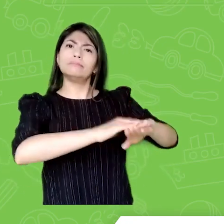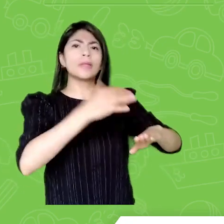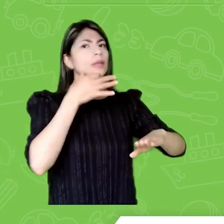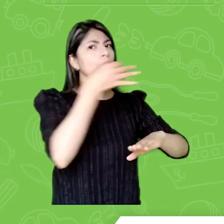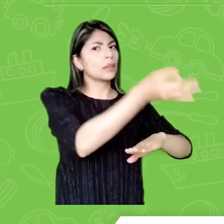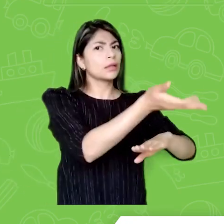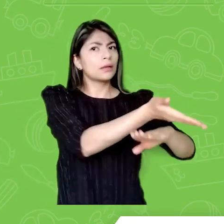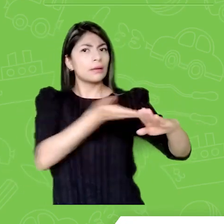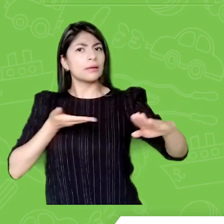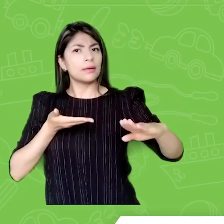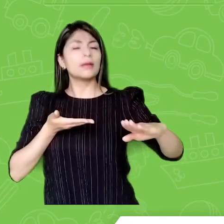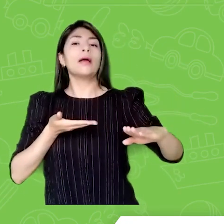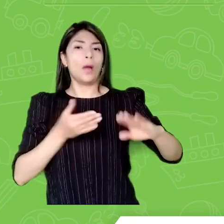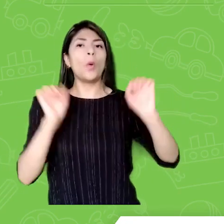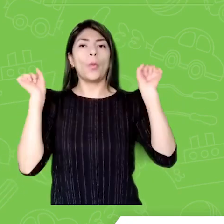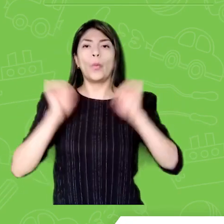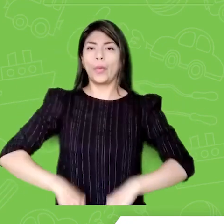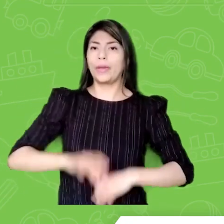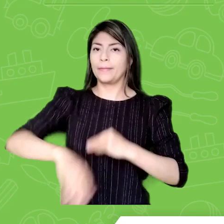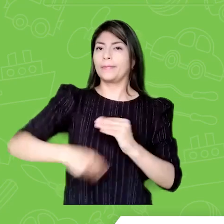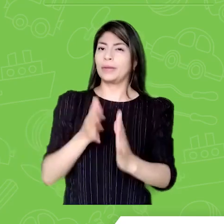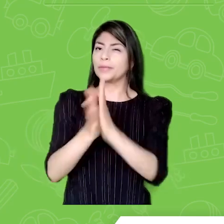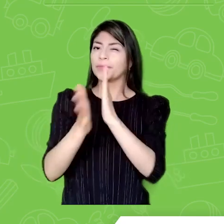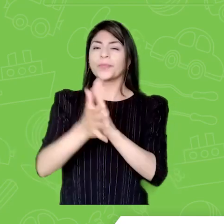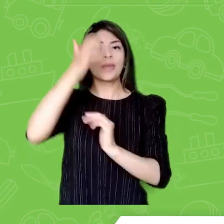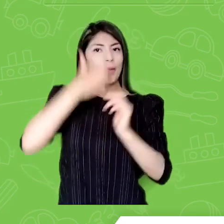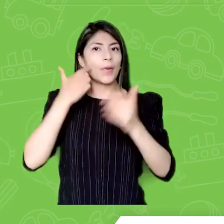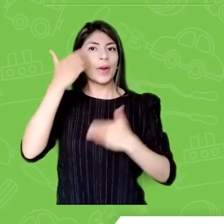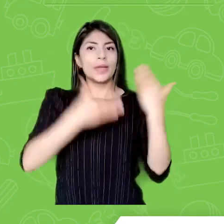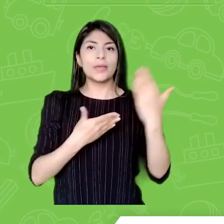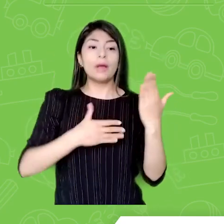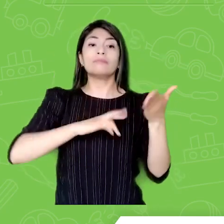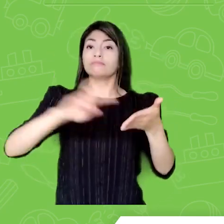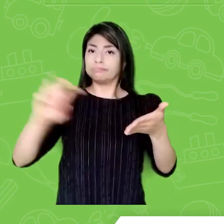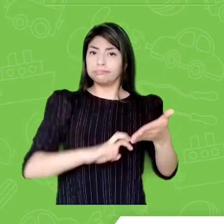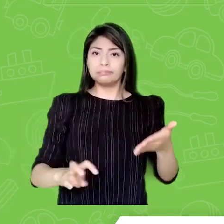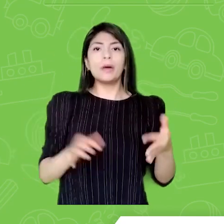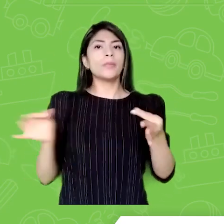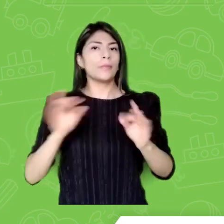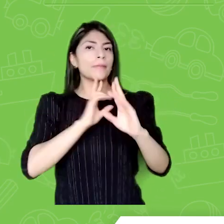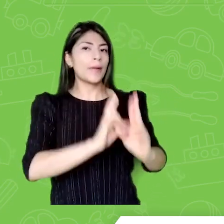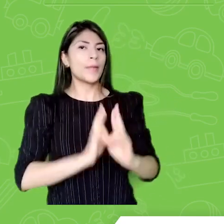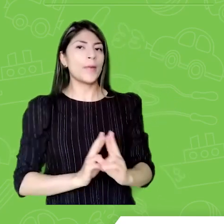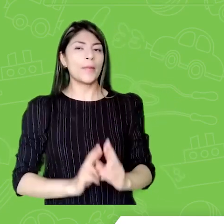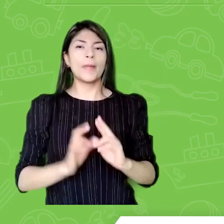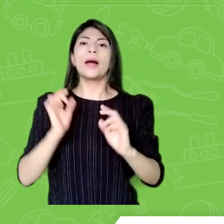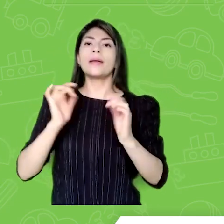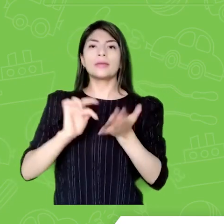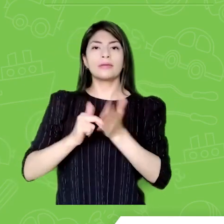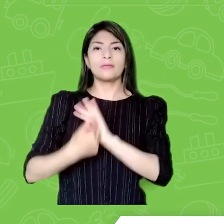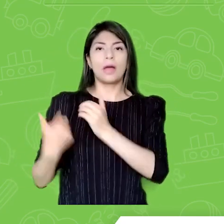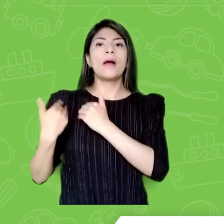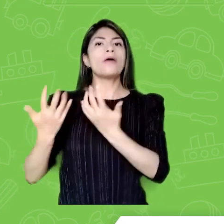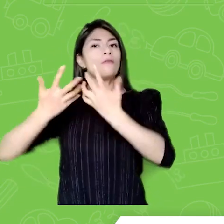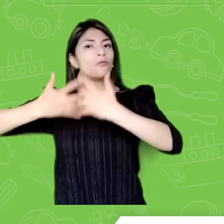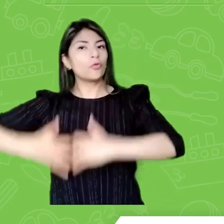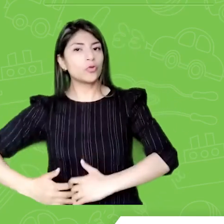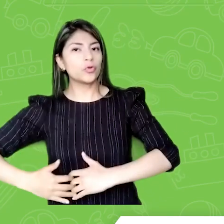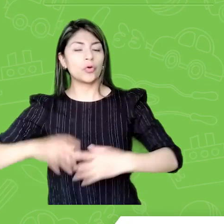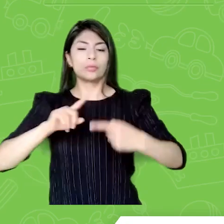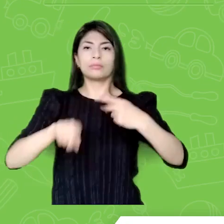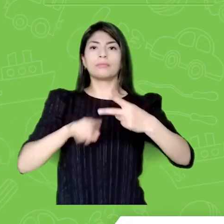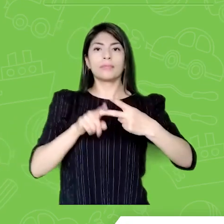de selección se van a aplicar pruebas escritas, impresas o informatizadas, para evaluar competencias funcionales